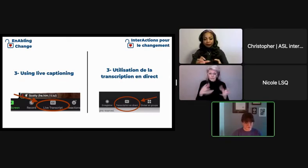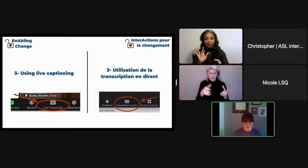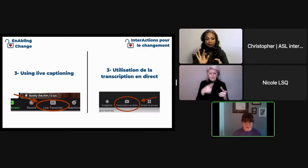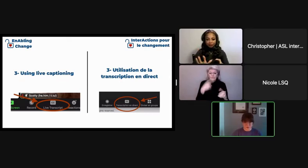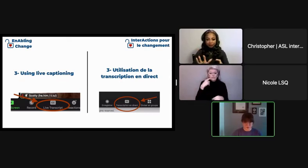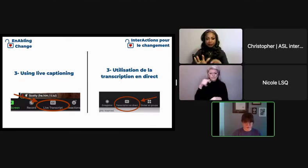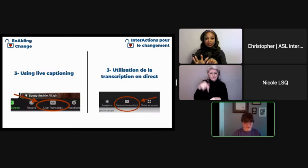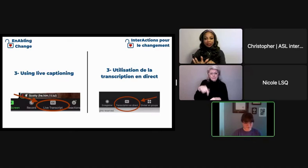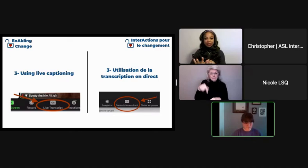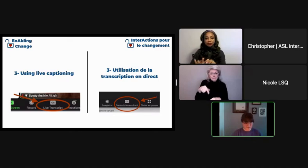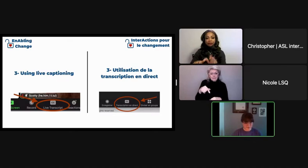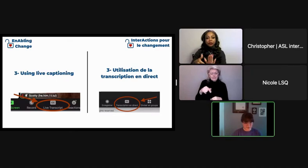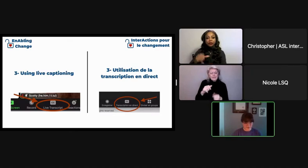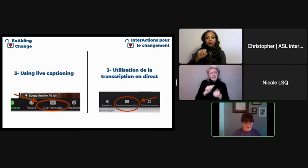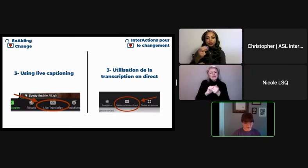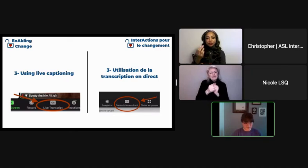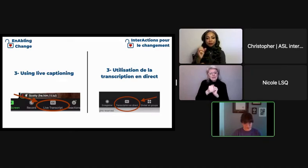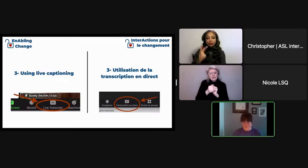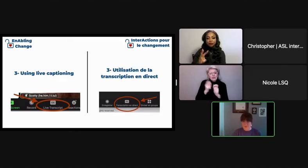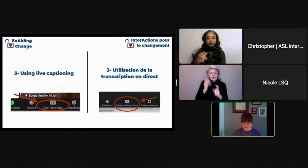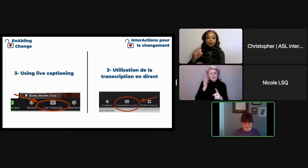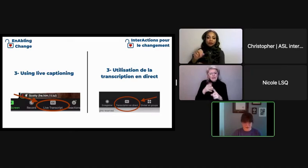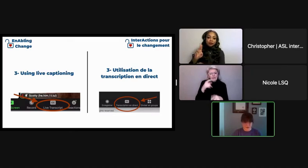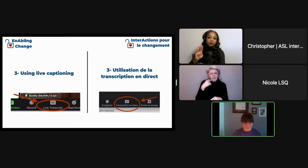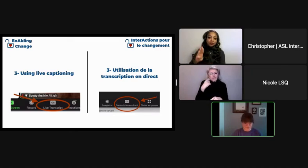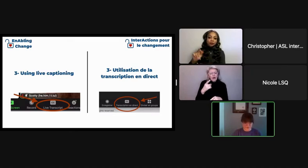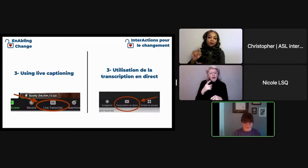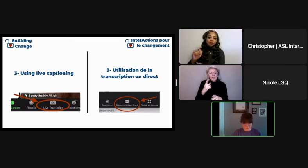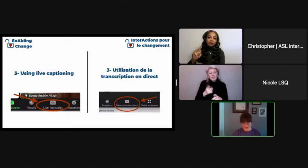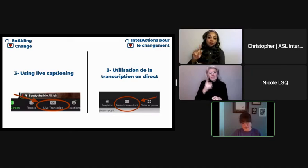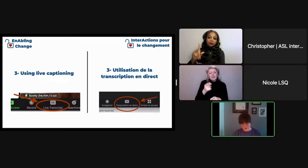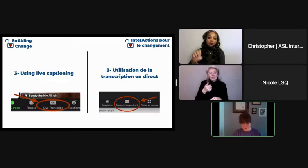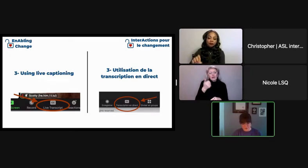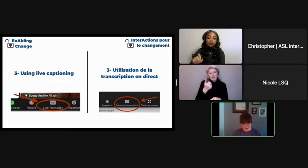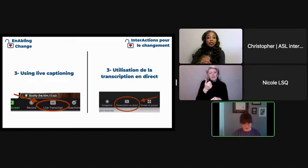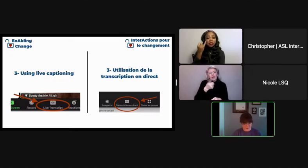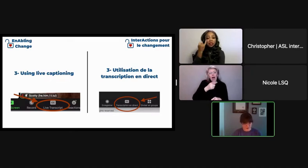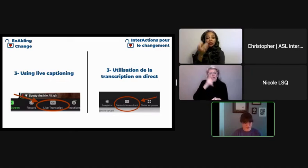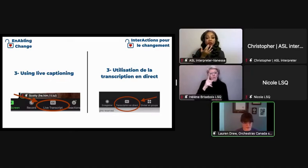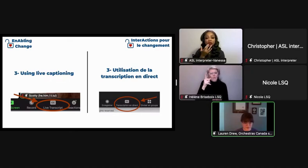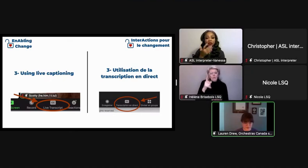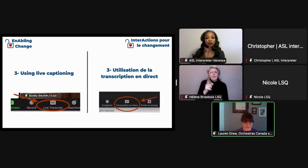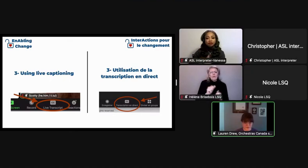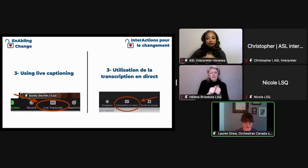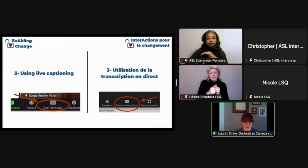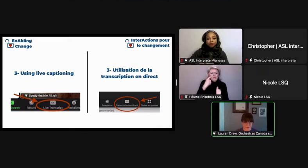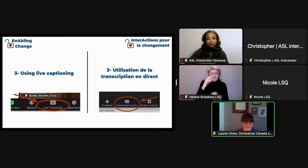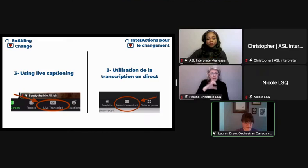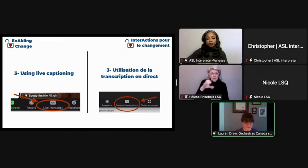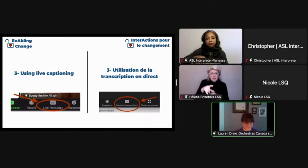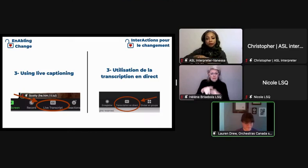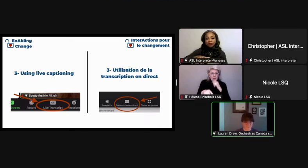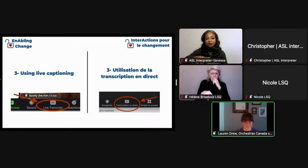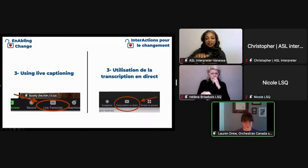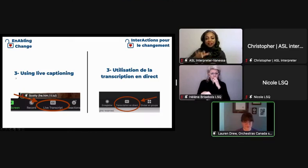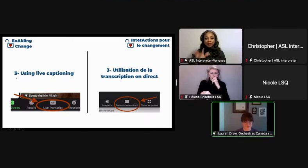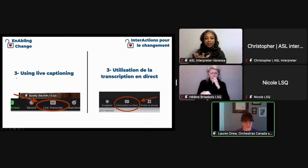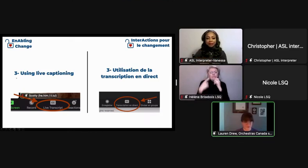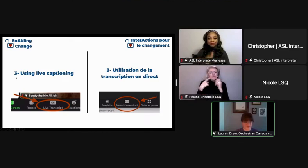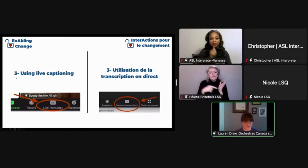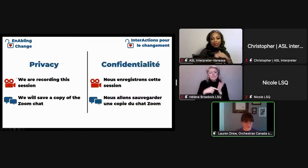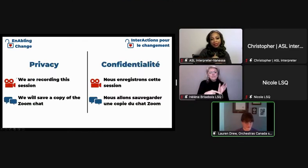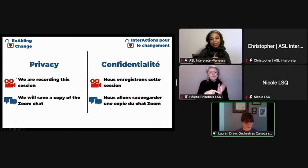Transcription en direct, cliquez sur le bouton Flécher vers le haut à côté du bouton Transcription en direct et cliquez sur Afficher les sous-titres pour commencer à